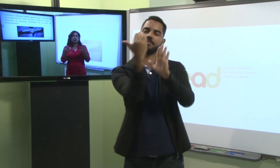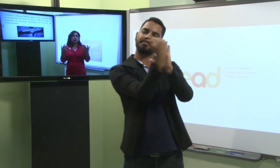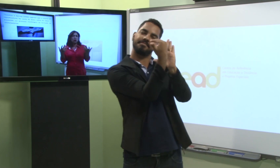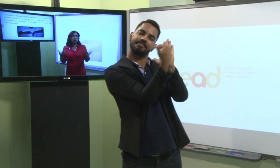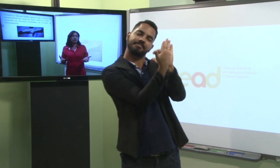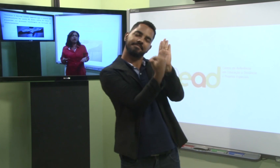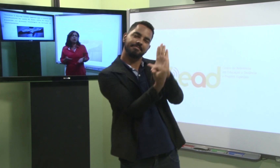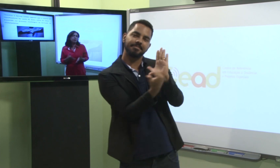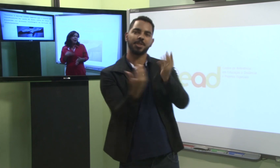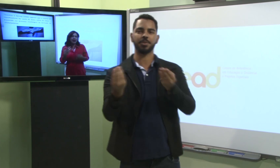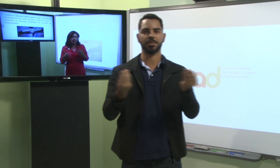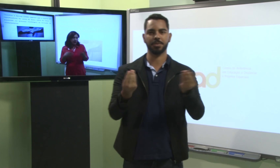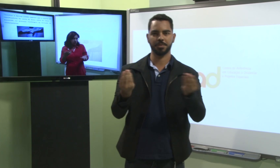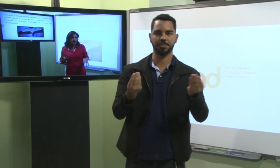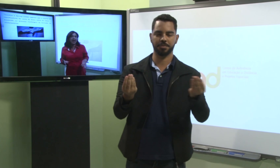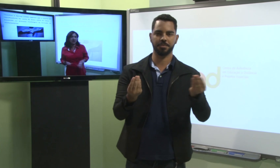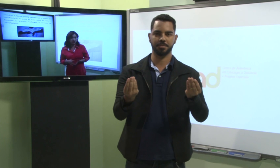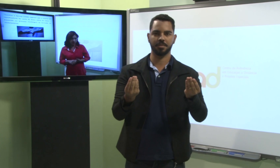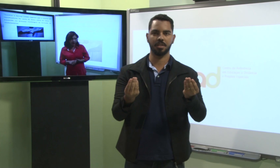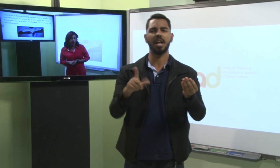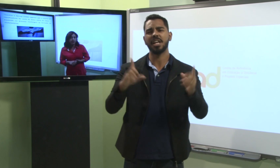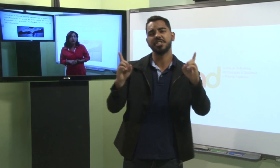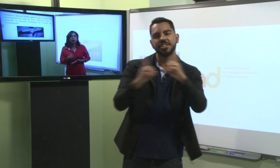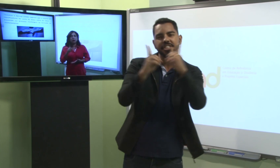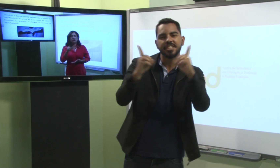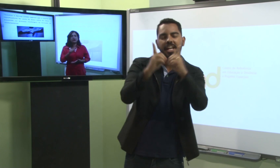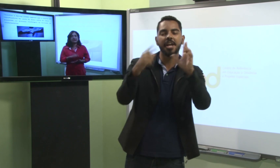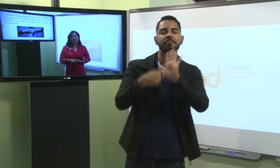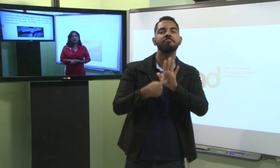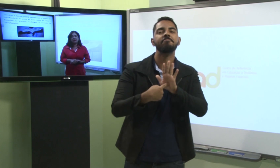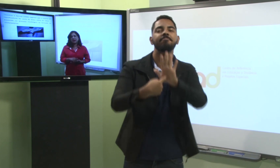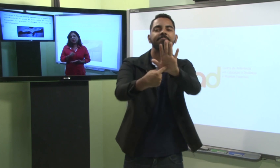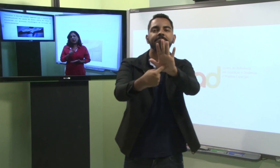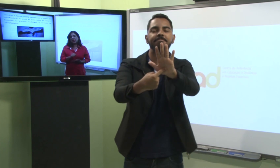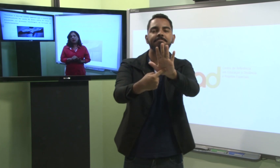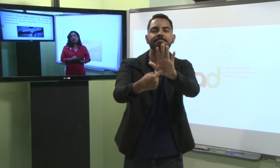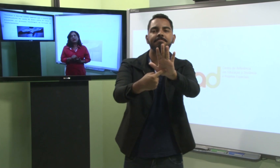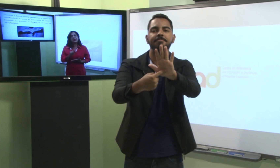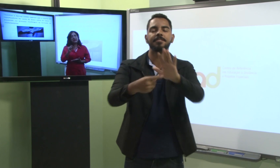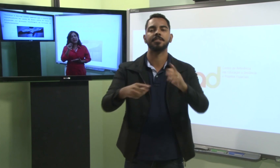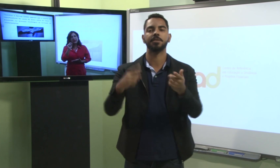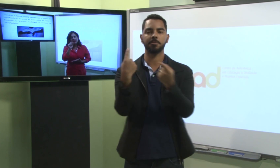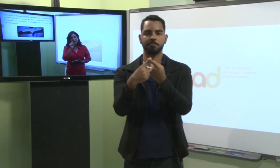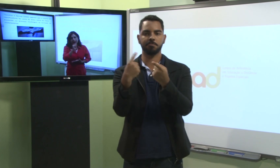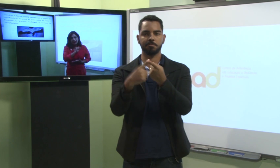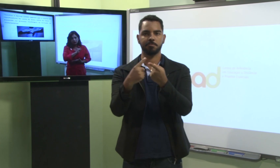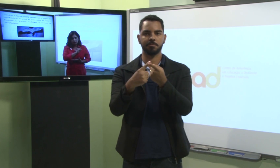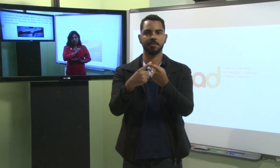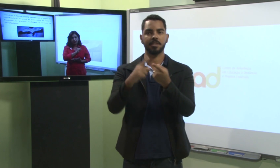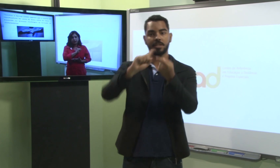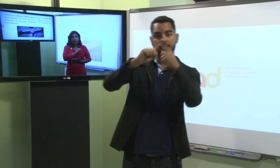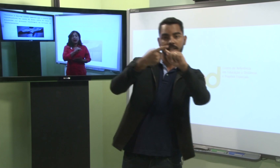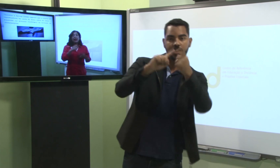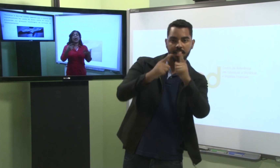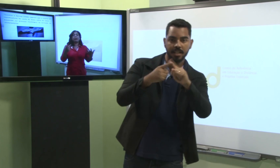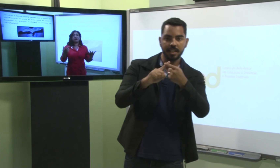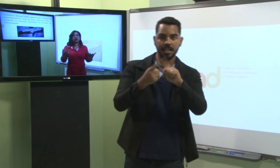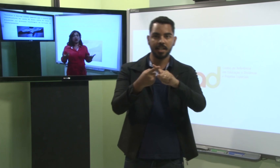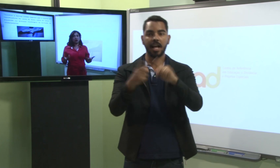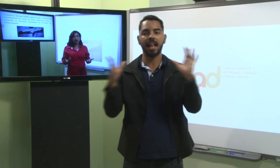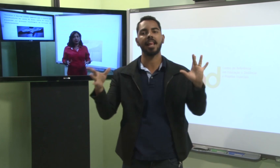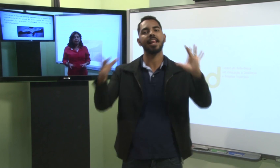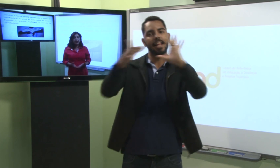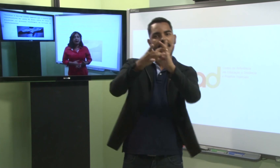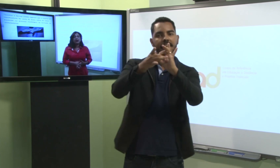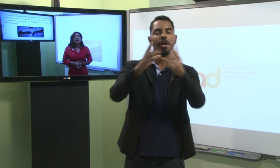apresentação uma forma meramente didática, ok? Pois os sistemas se interligam e se interrelacionam. A partir